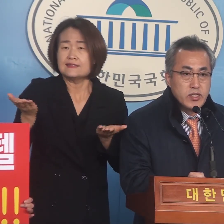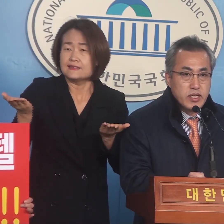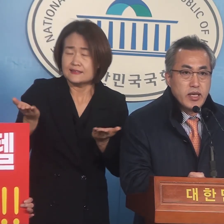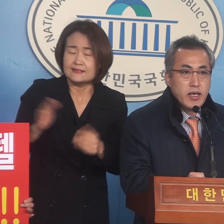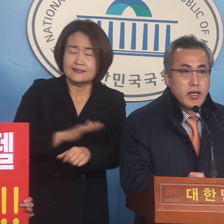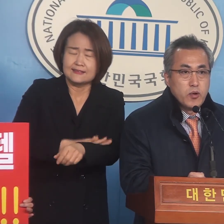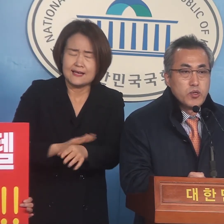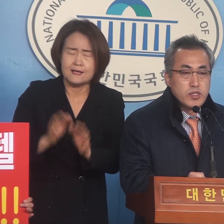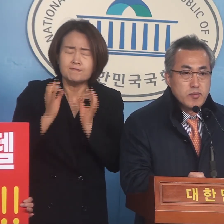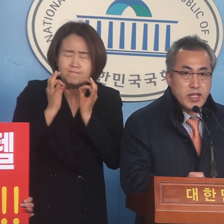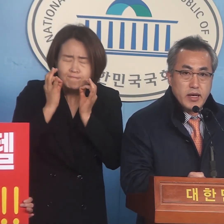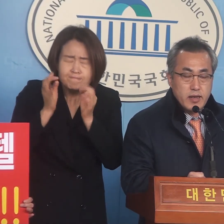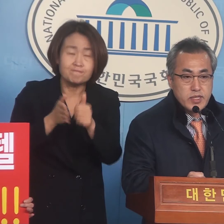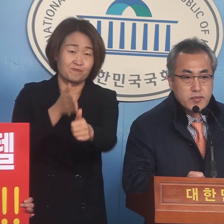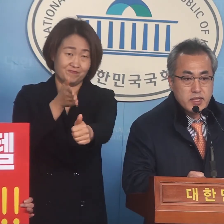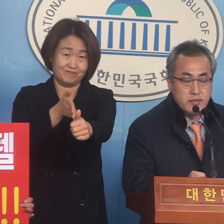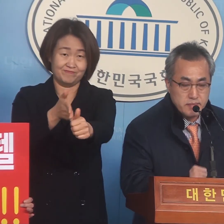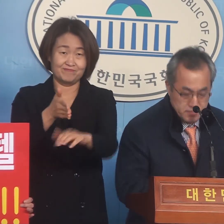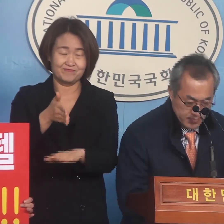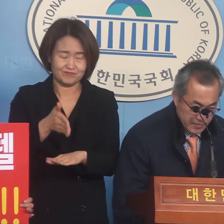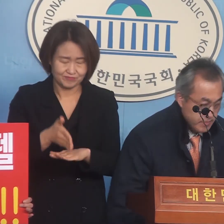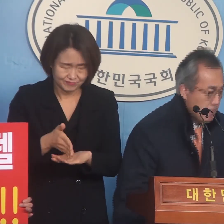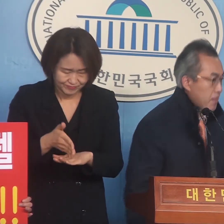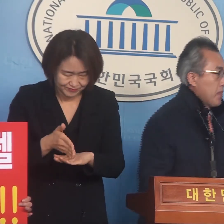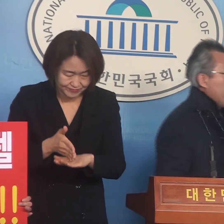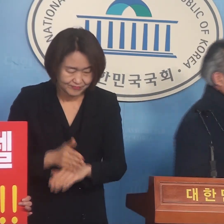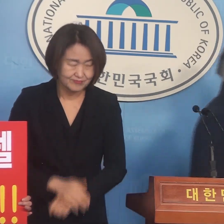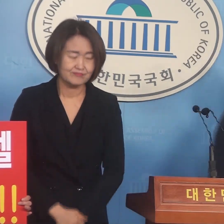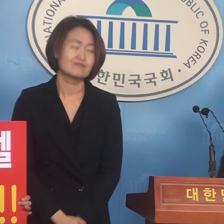펼쳐주기를 간절히 호소드립니다. 감사합니다.